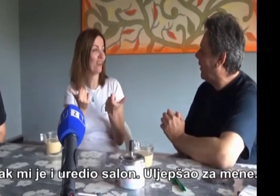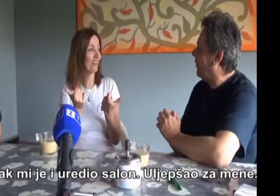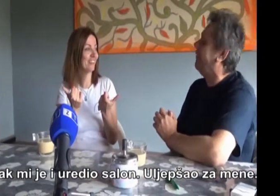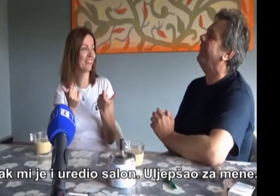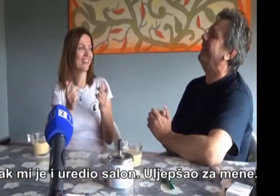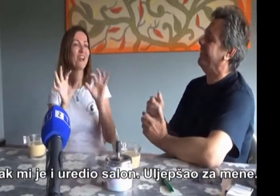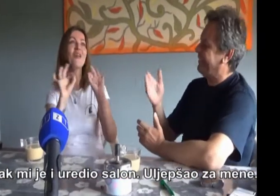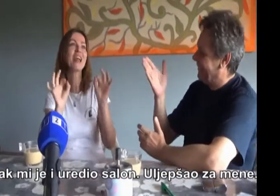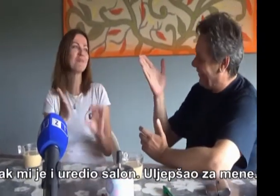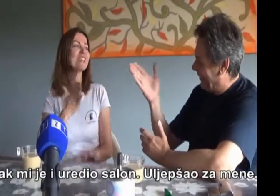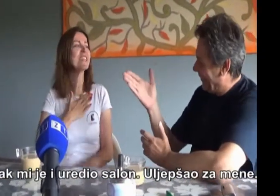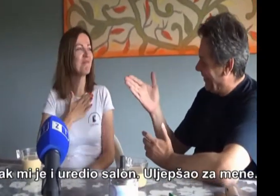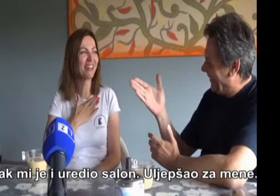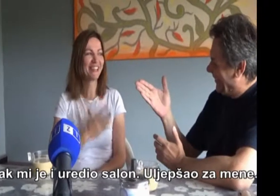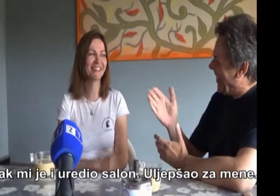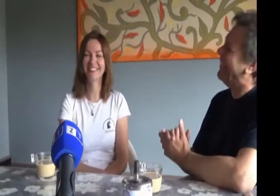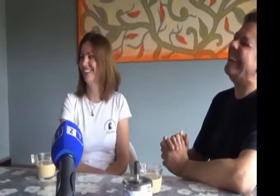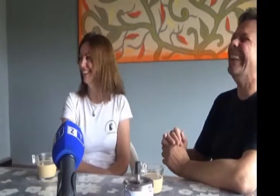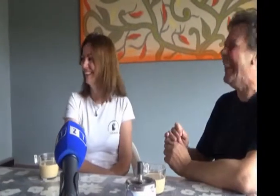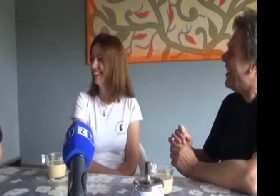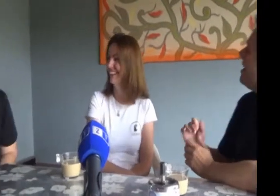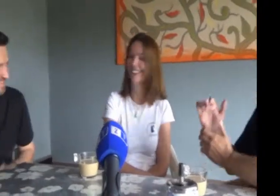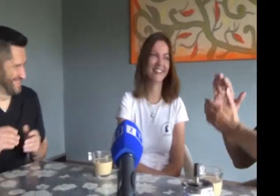salon. Lijepša se meni.